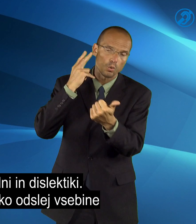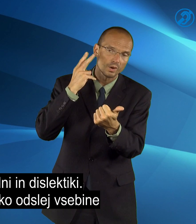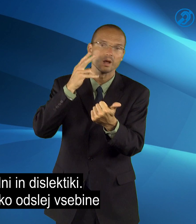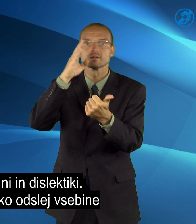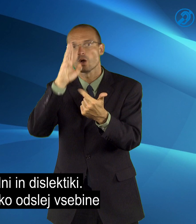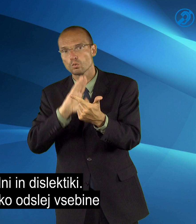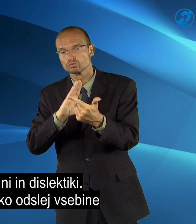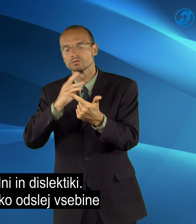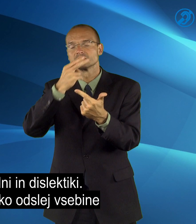disleksijo.